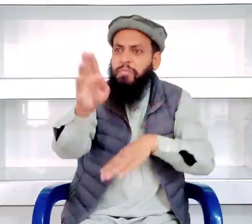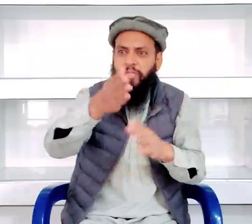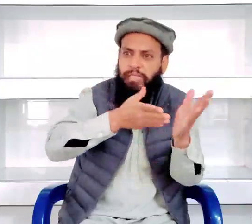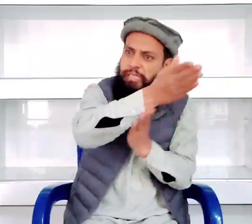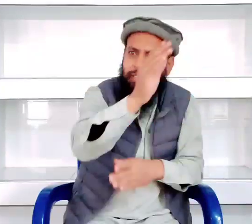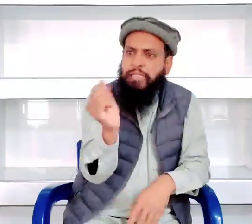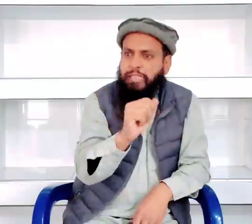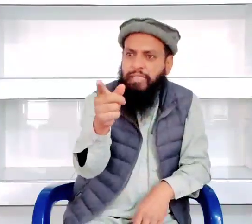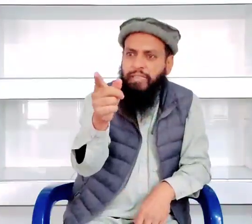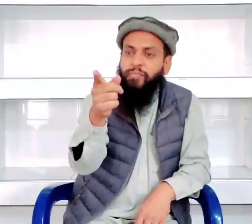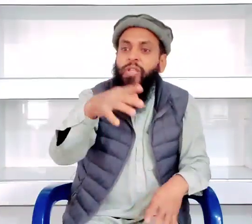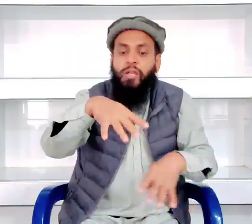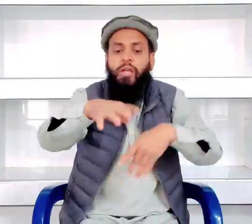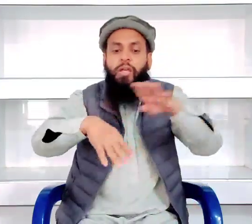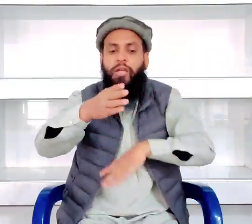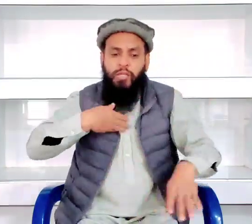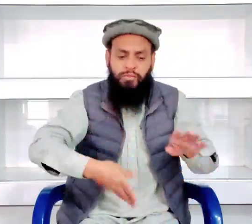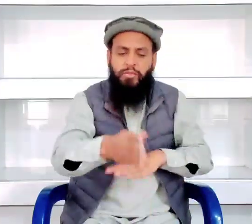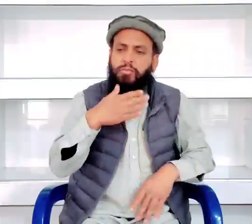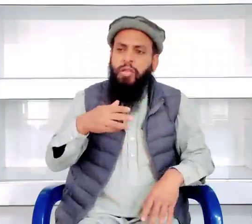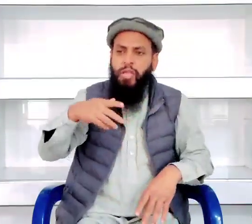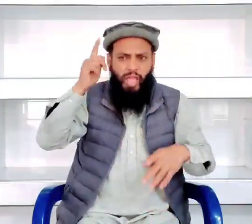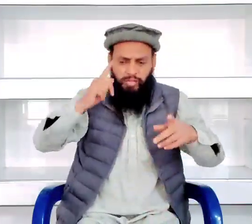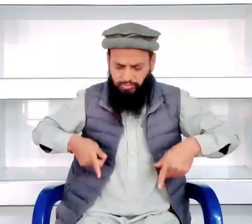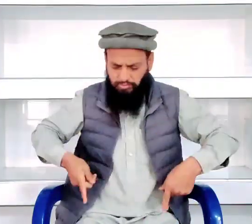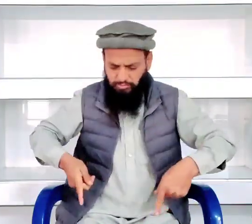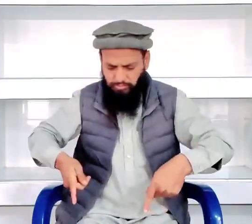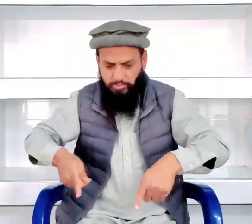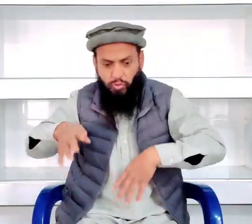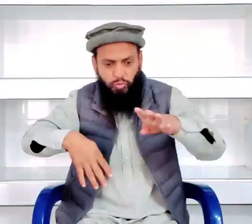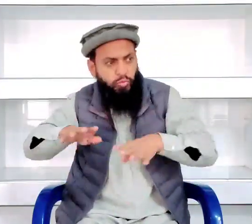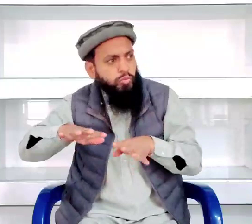الحمد يحيي ويميت وهو حي لا